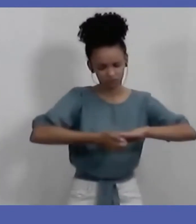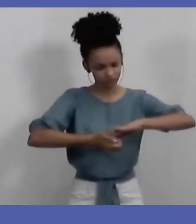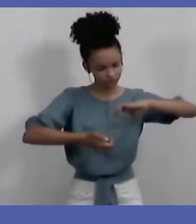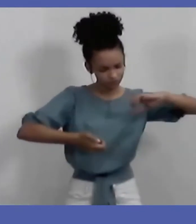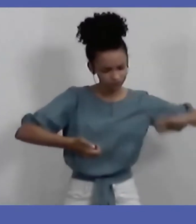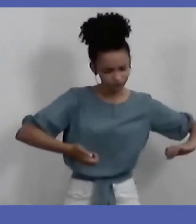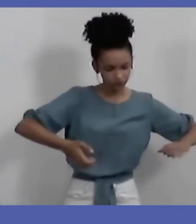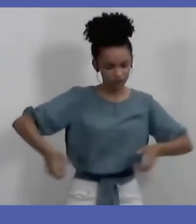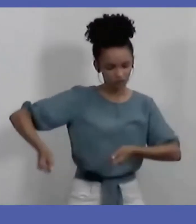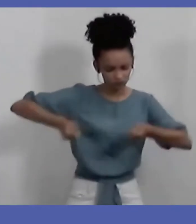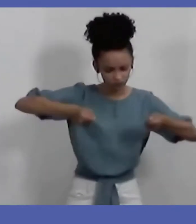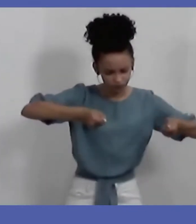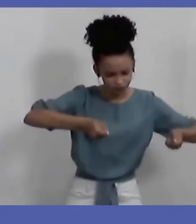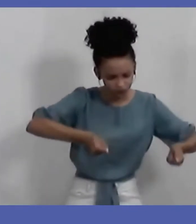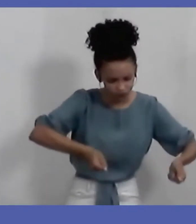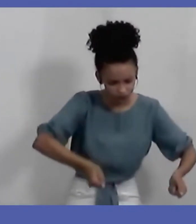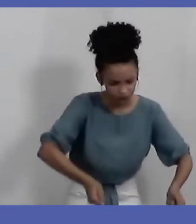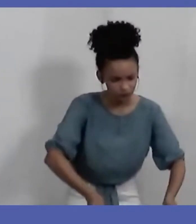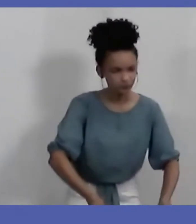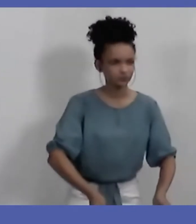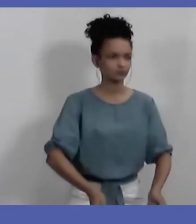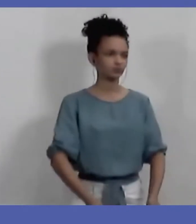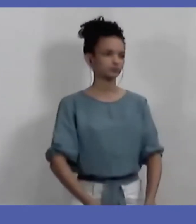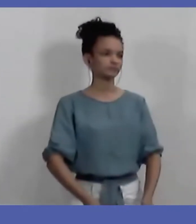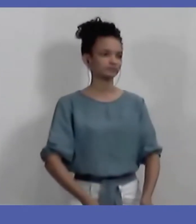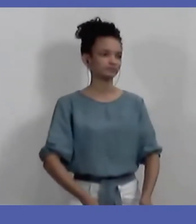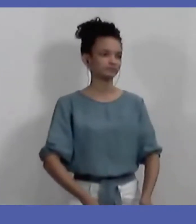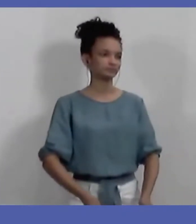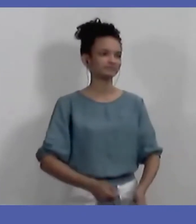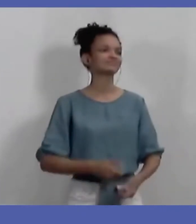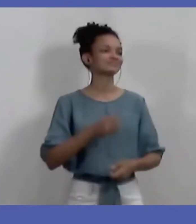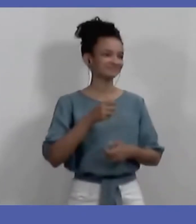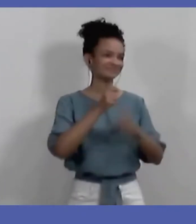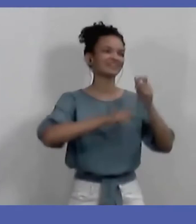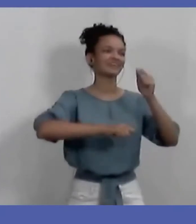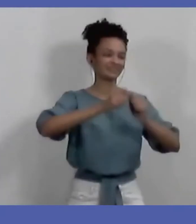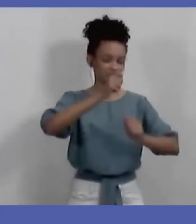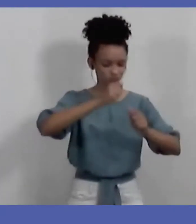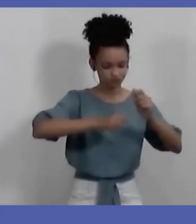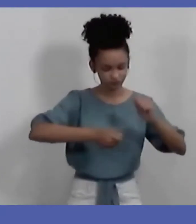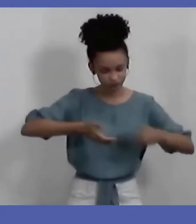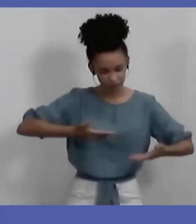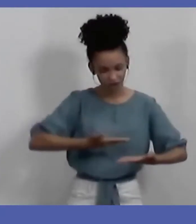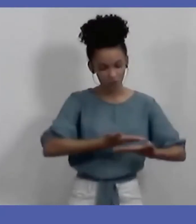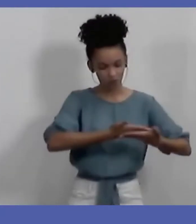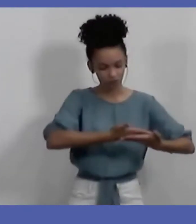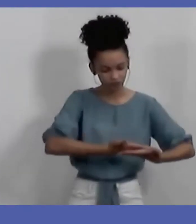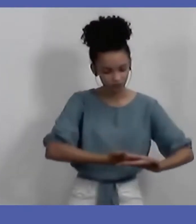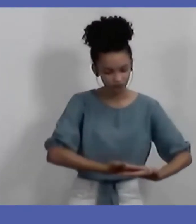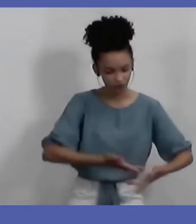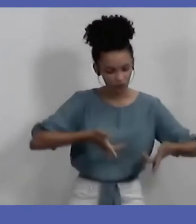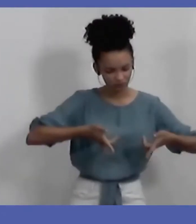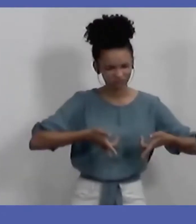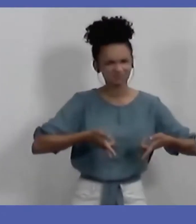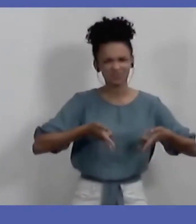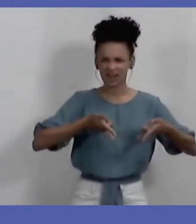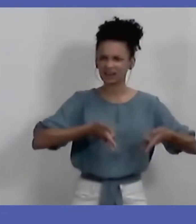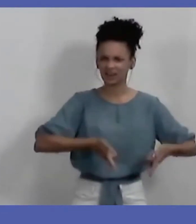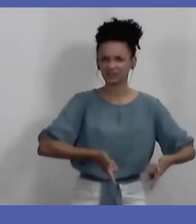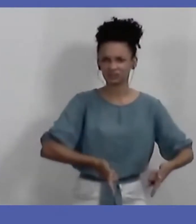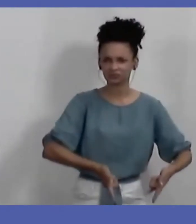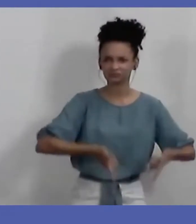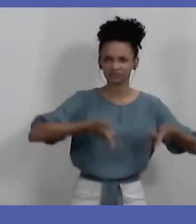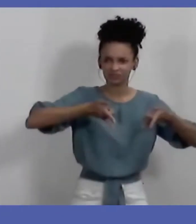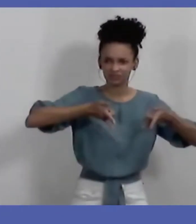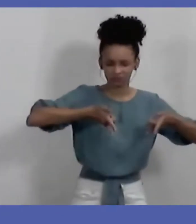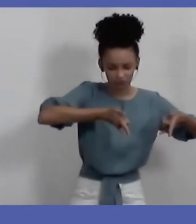Senhor, Ele não tinha descanso. As pessoas a multidão que afluía